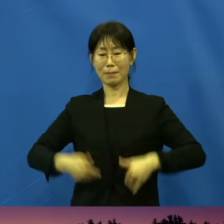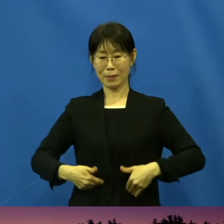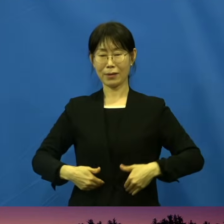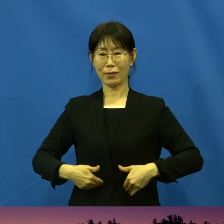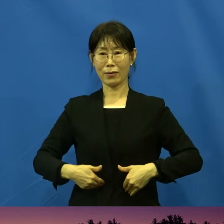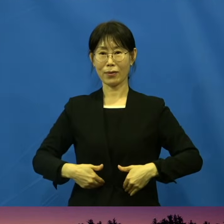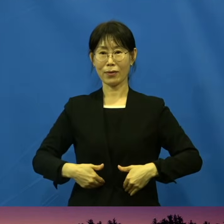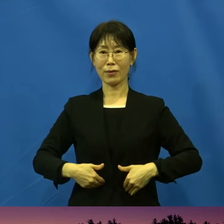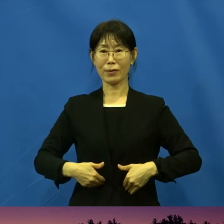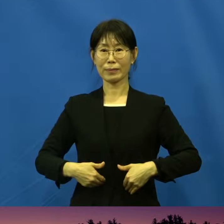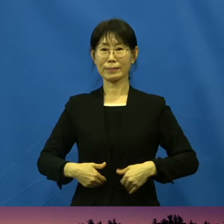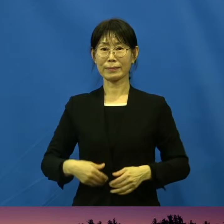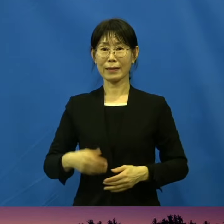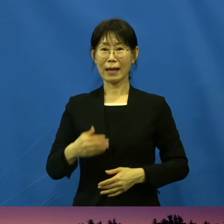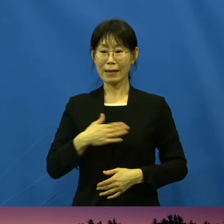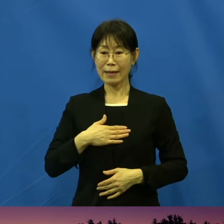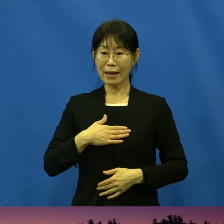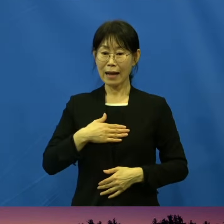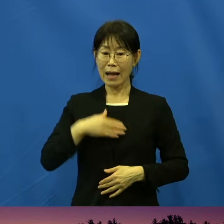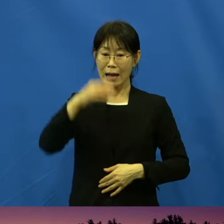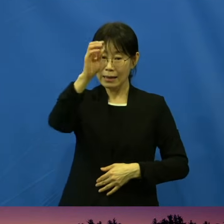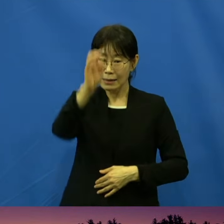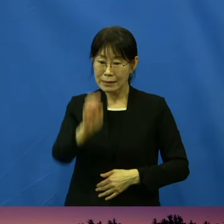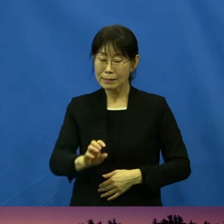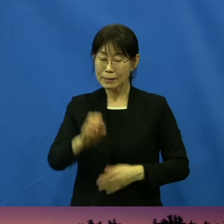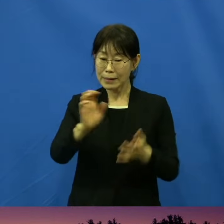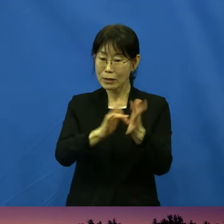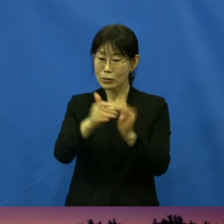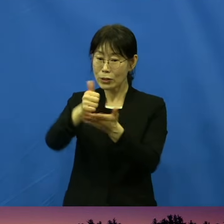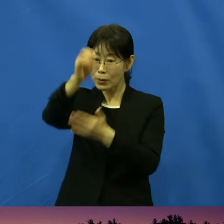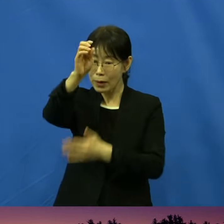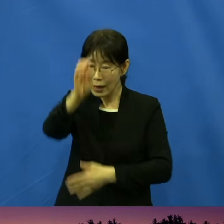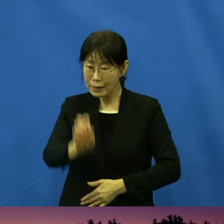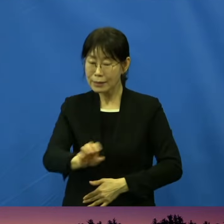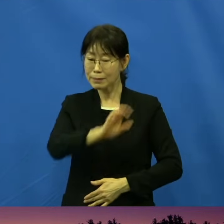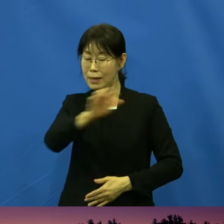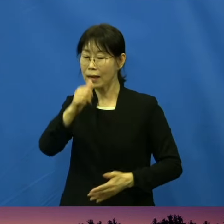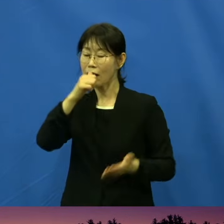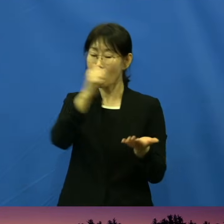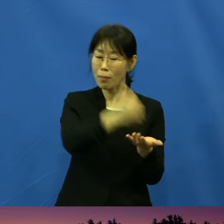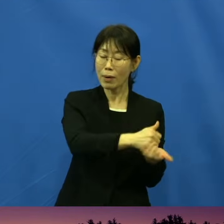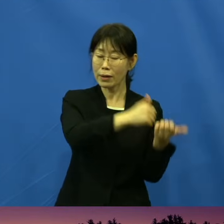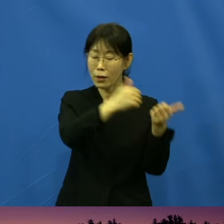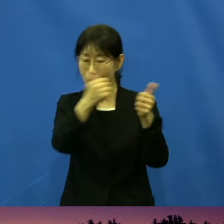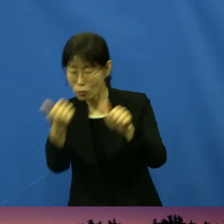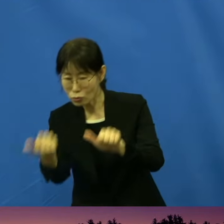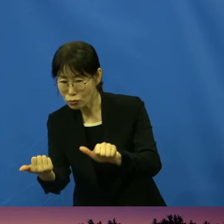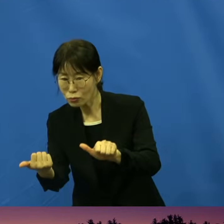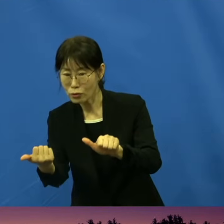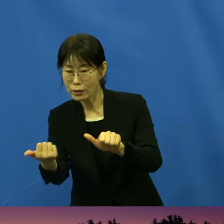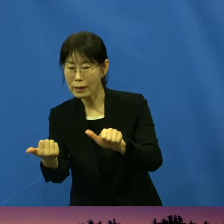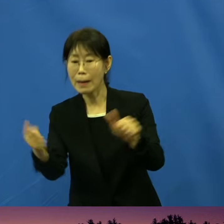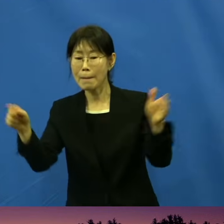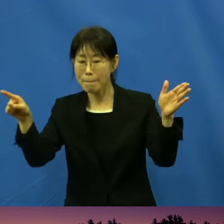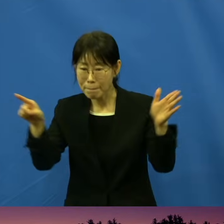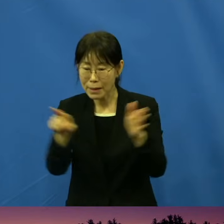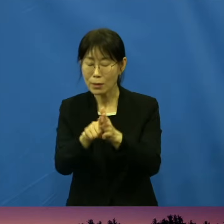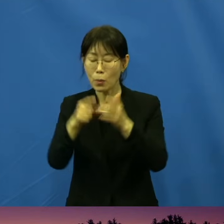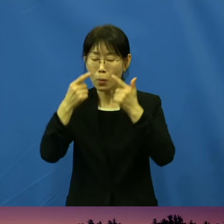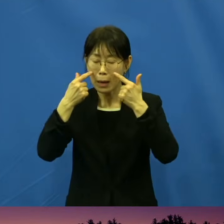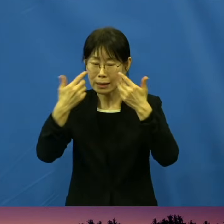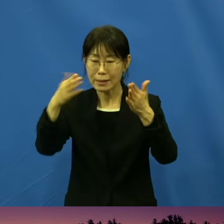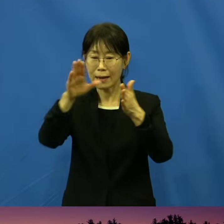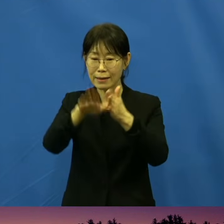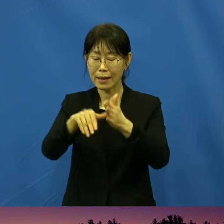누가 할 수 있다고요? 내가 그리스도와 함께 십자가에 못 박혔습니다라고 하는 이 선포, 이 믿음이 분명해야 된다.